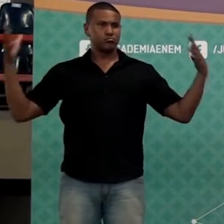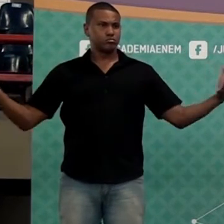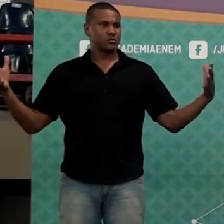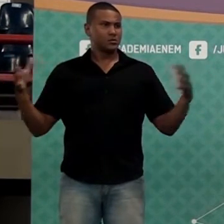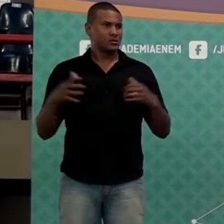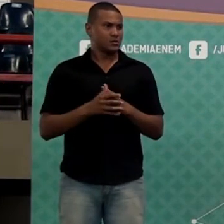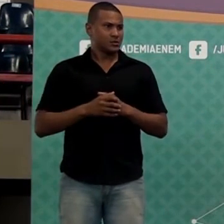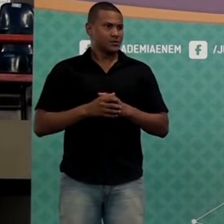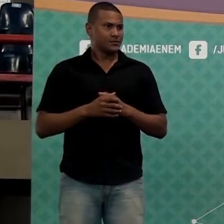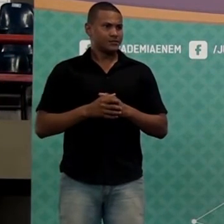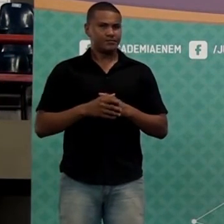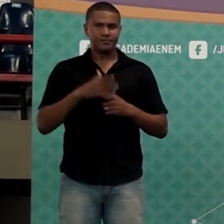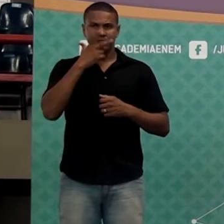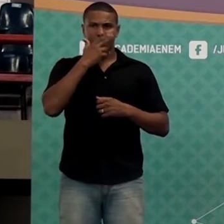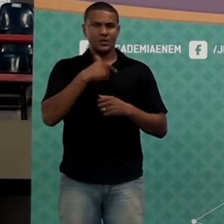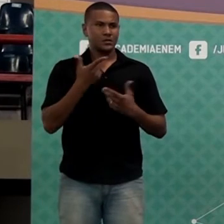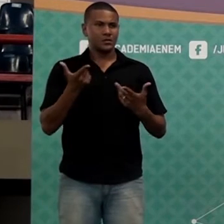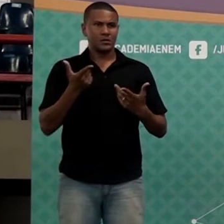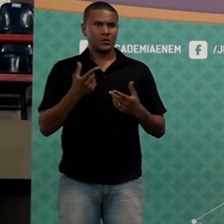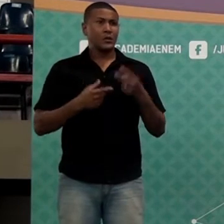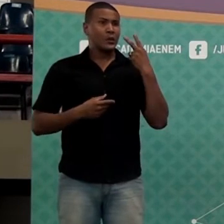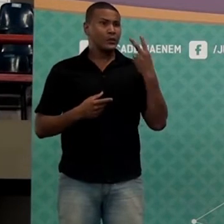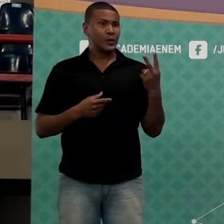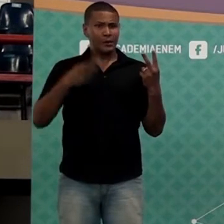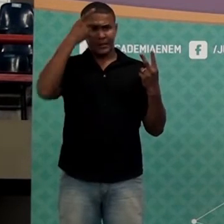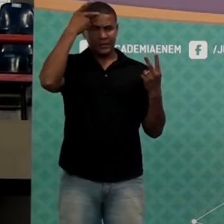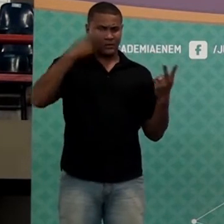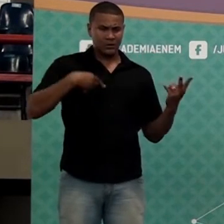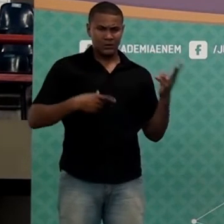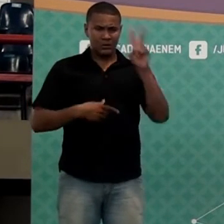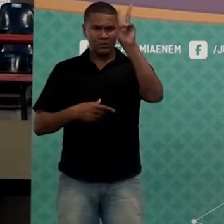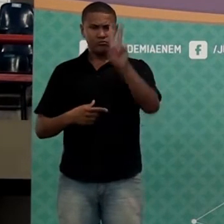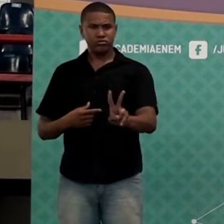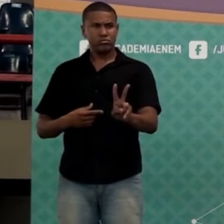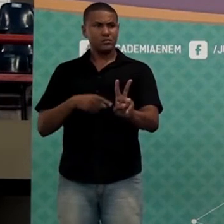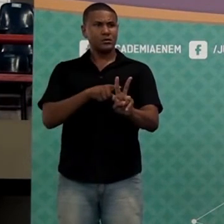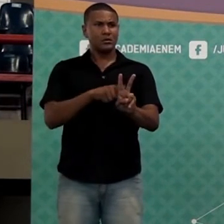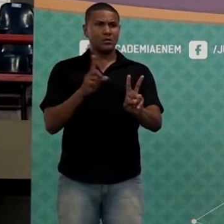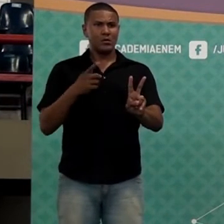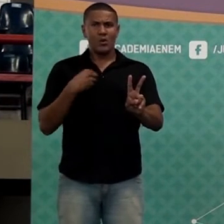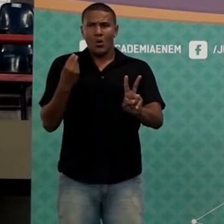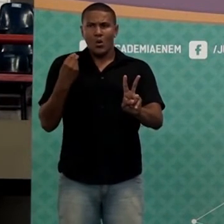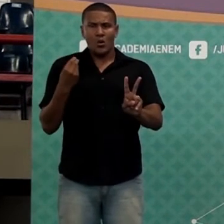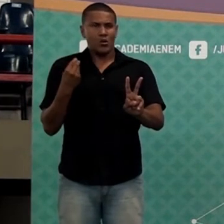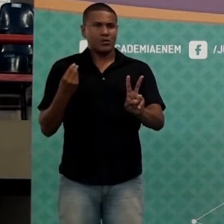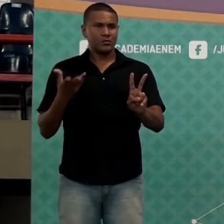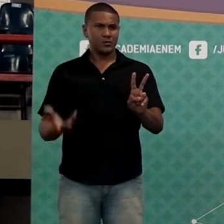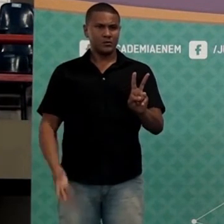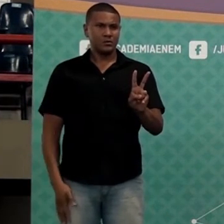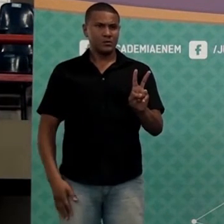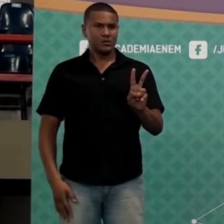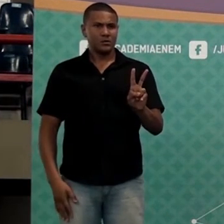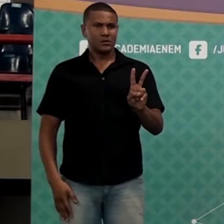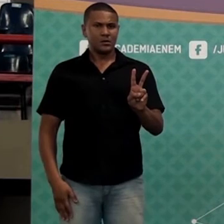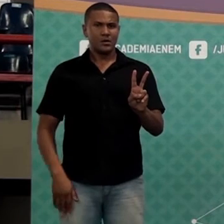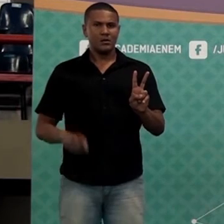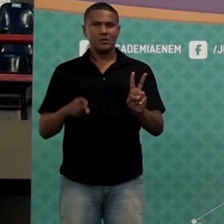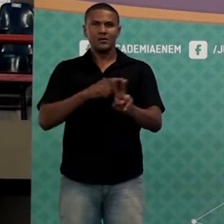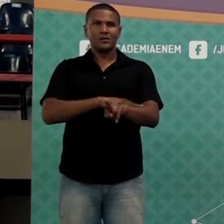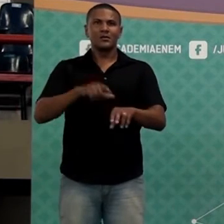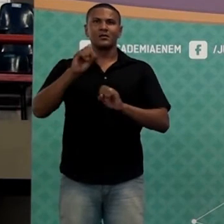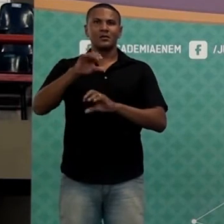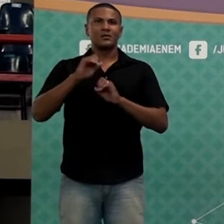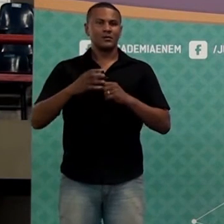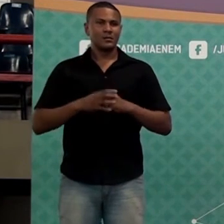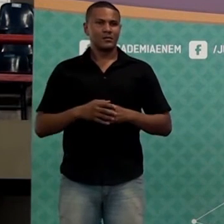Impossível, sei lá, 2 jesuítas no estado do Ceará educar a população cearense, né? Bota 2 professores